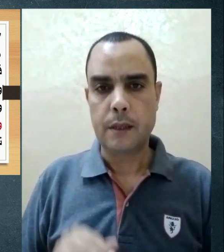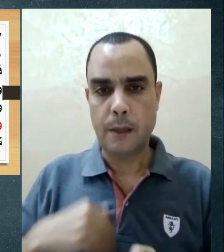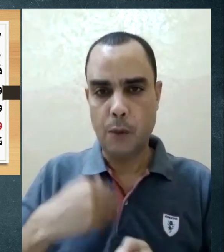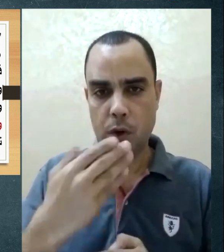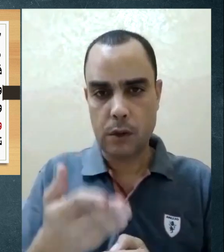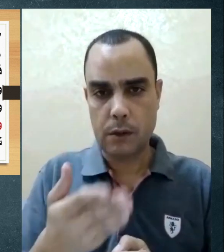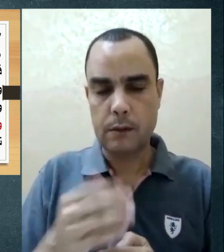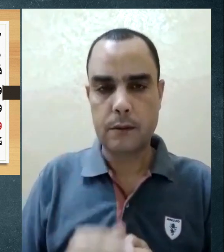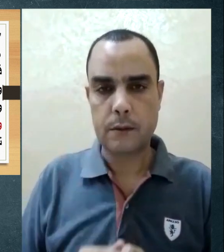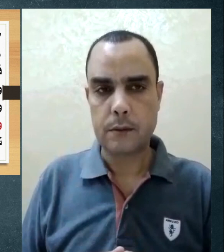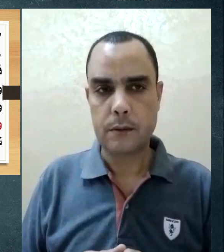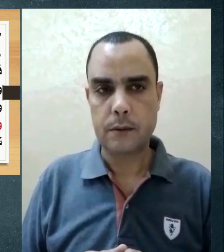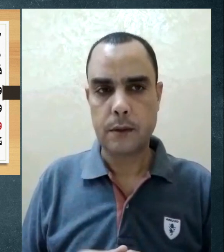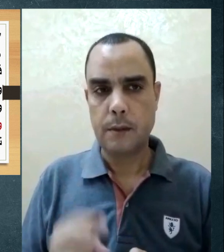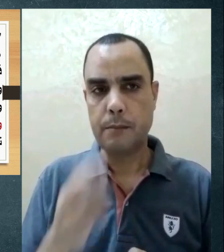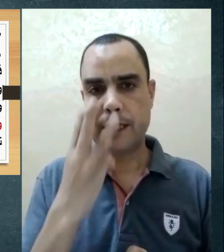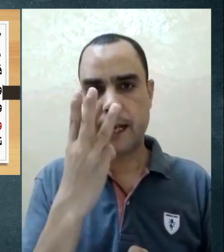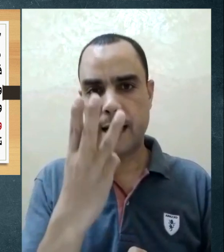تمر